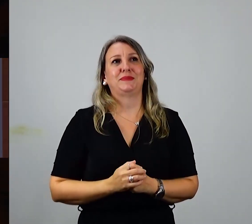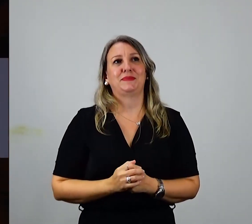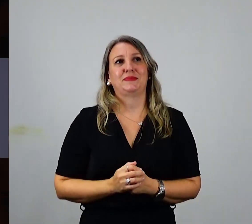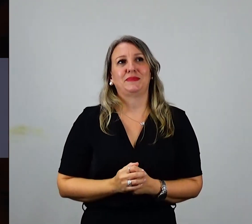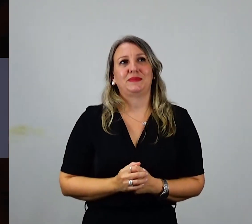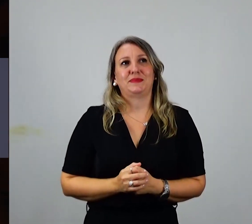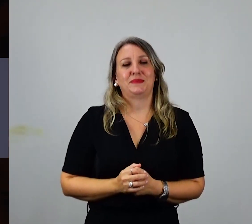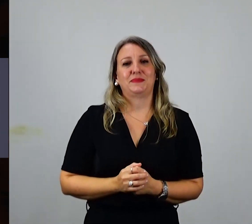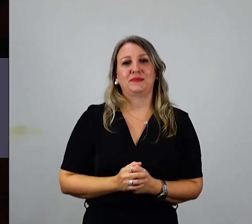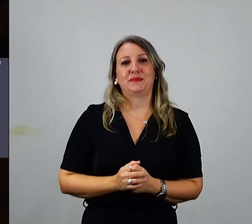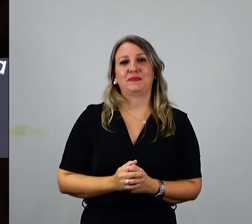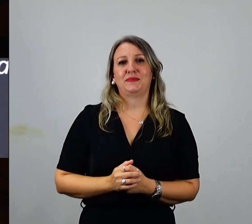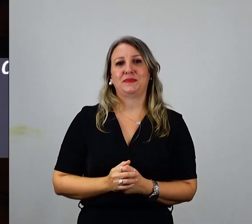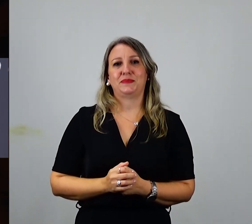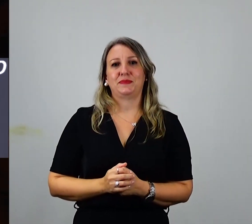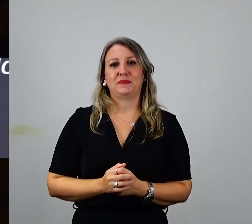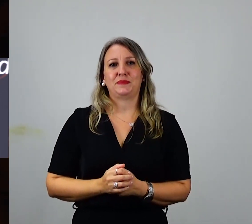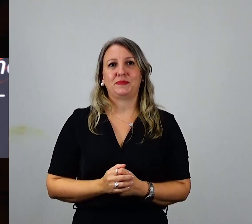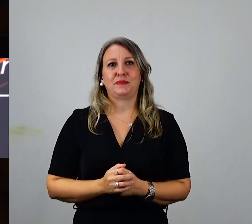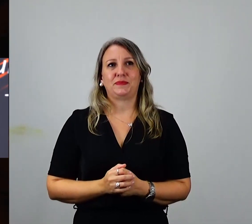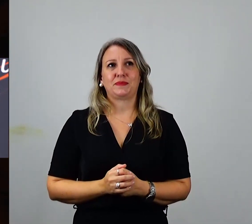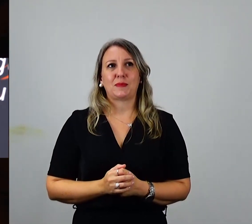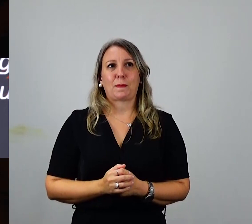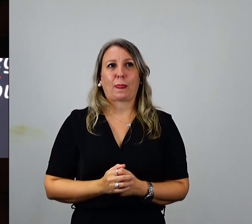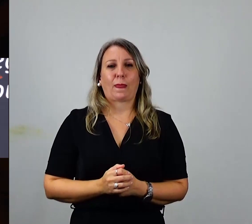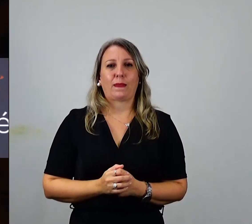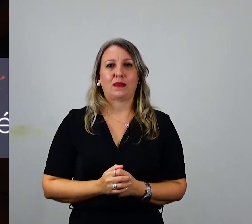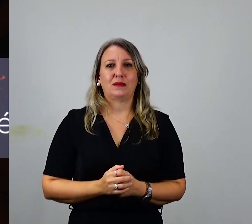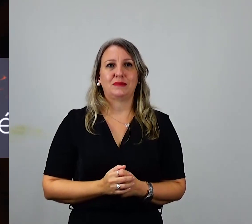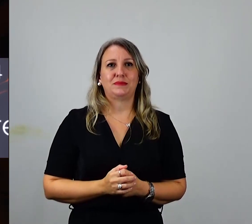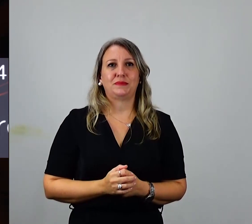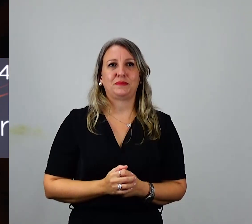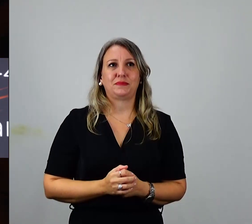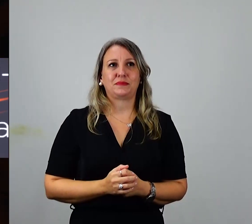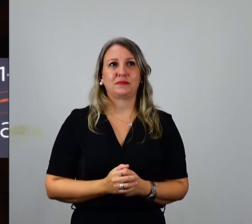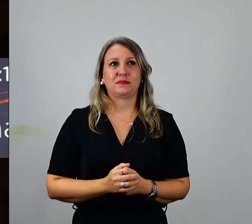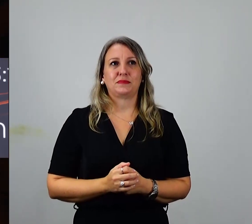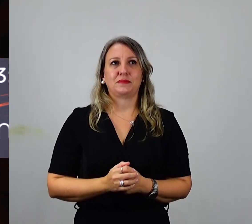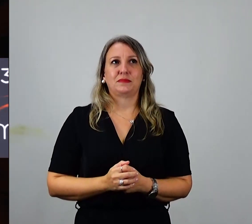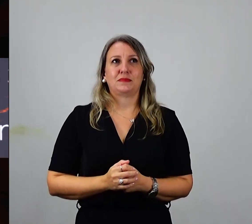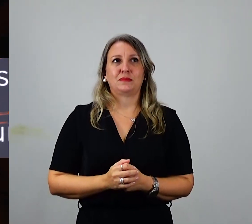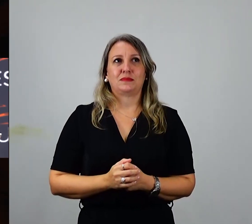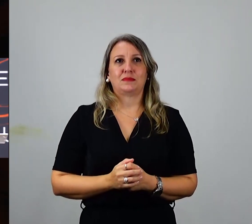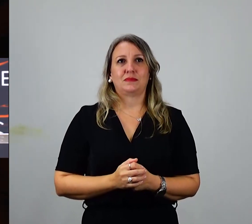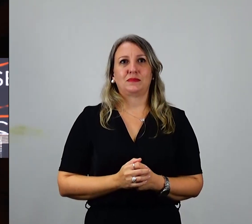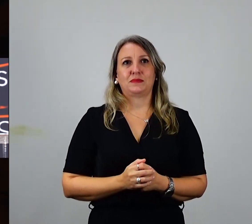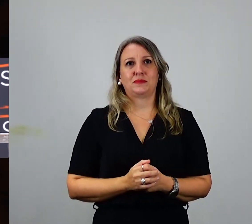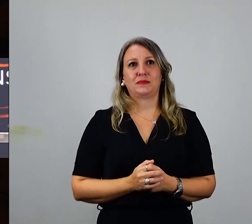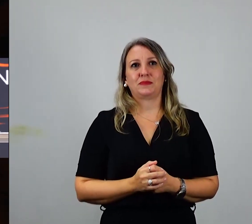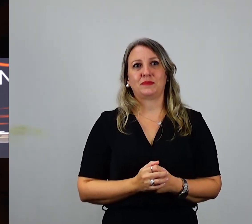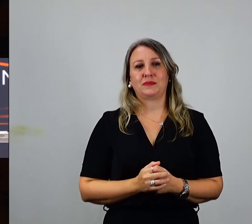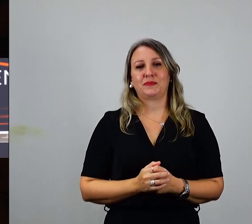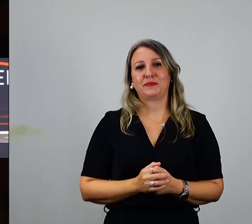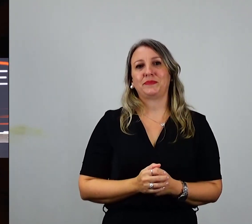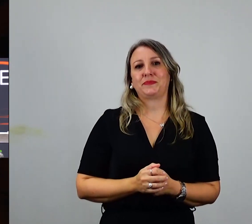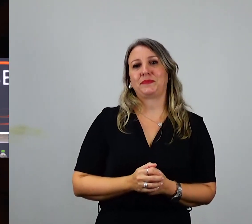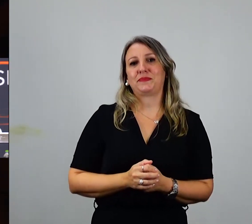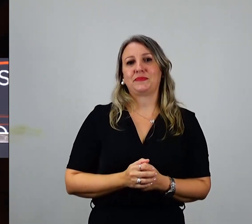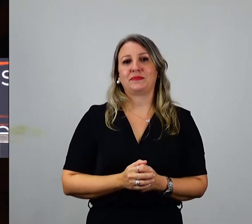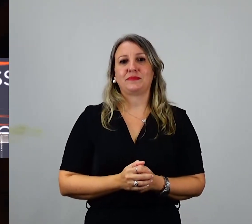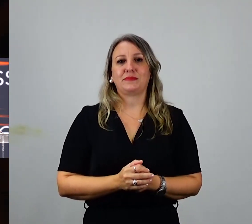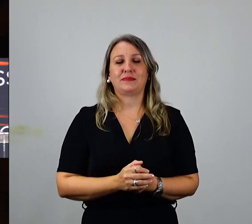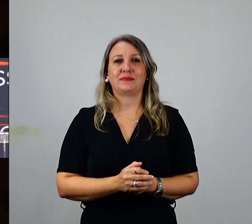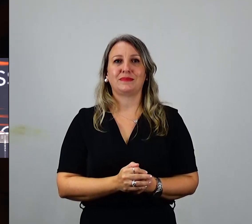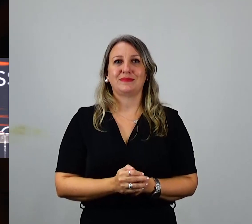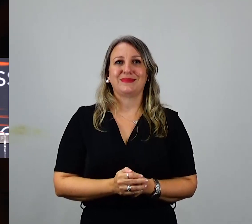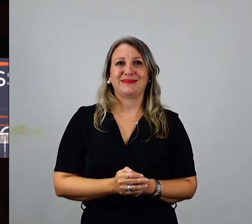O próximo slide fala assim. Acabou? Acabou. Olha só.